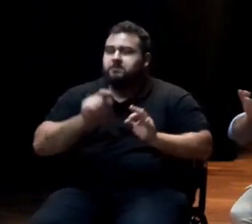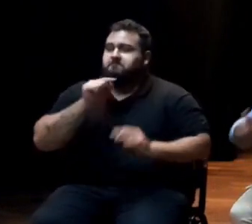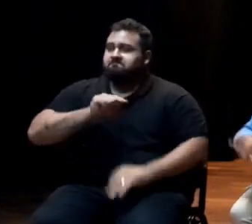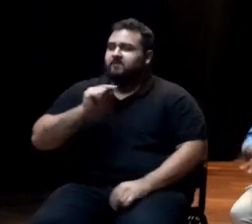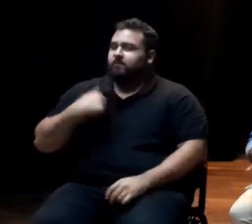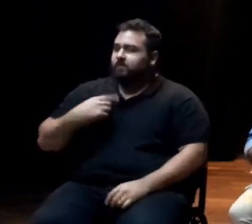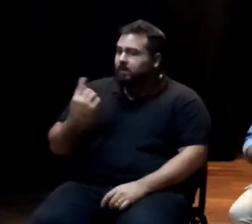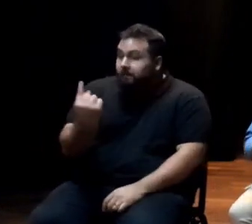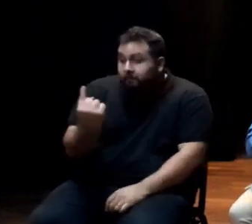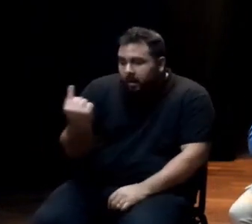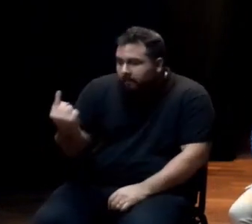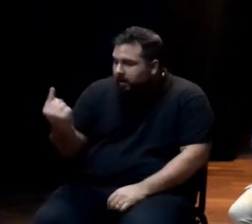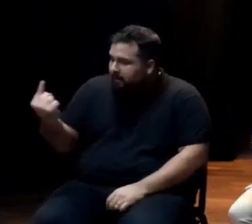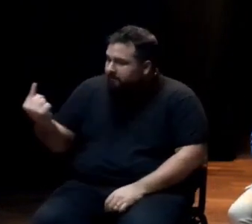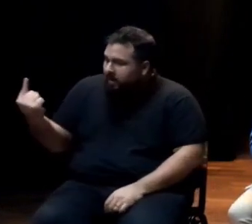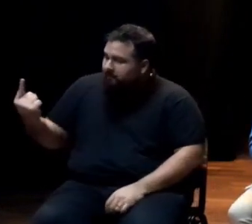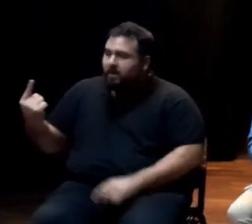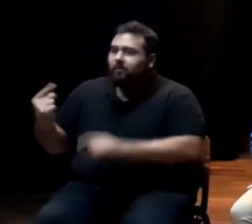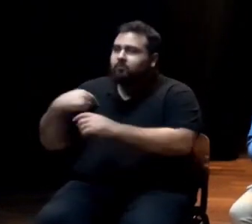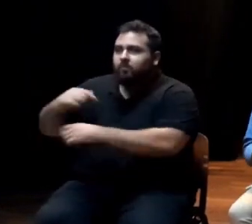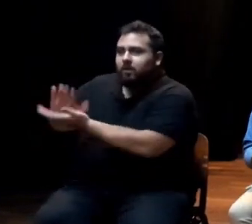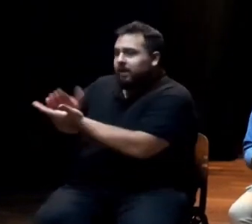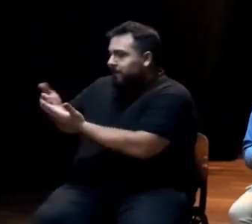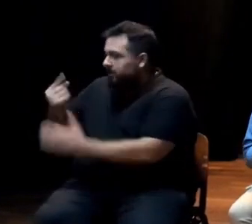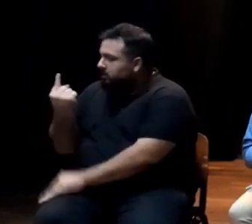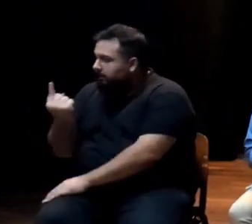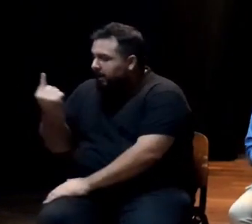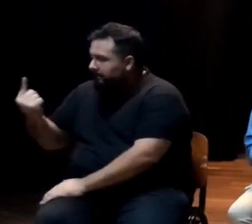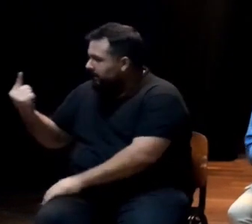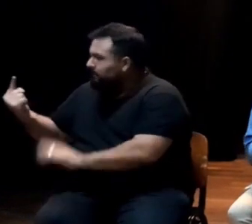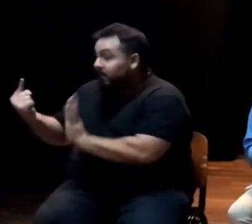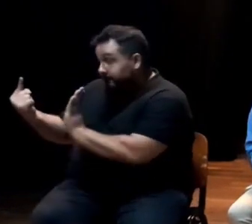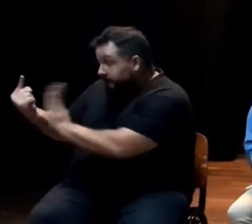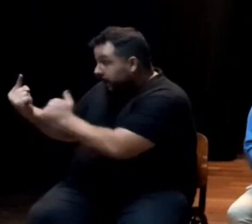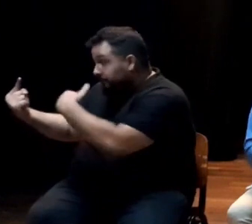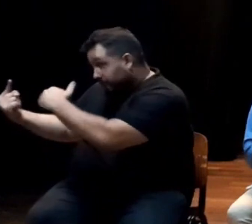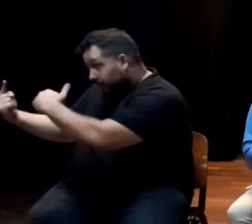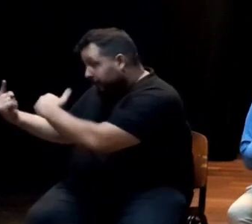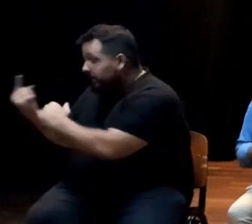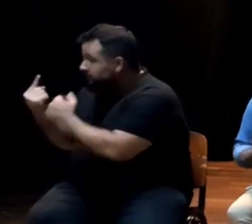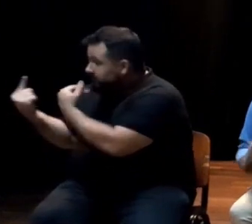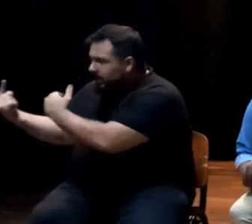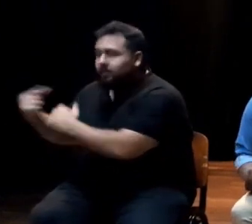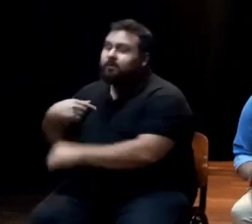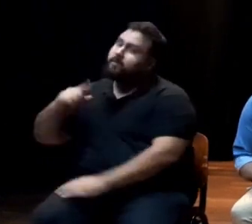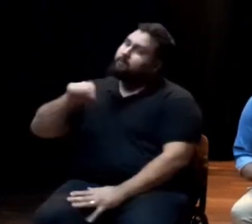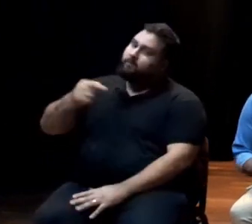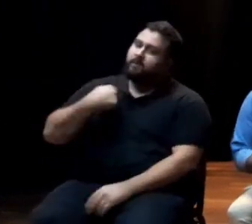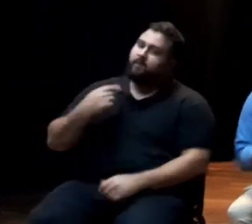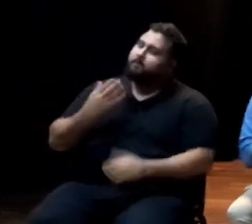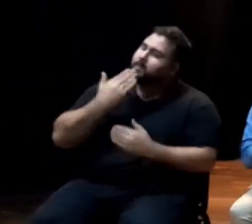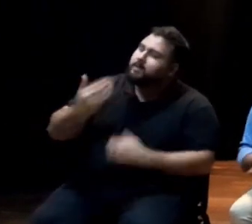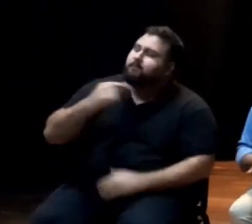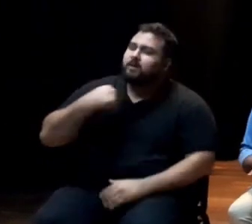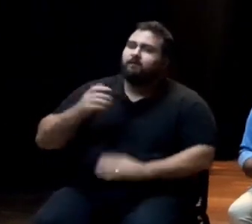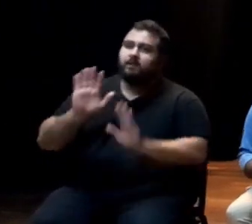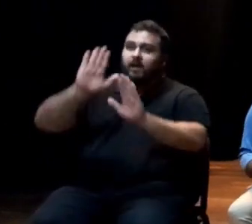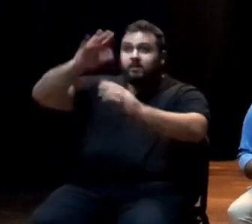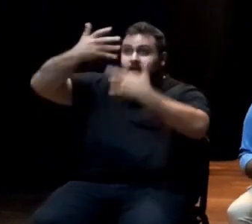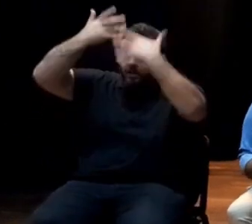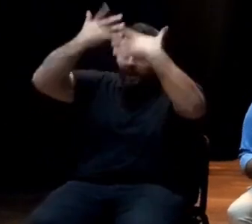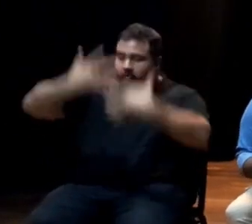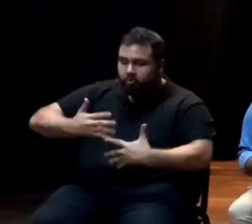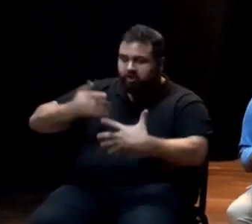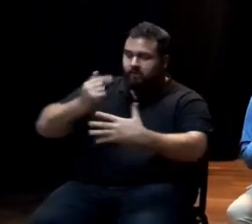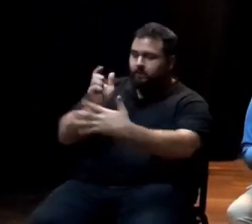não pode chegar mais pro cantinho? Uma vez eu, educadamente, falei, olha, daqui a pouco você está pedindo para eu traduzir atrás da cortina. E aí ele não vai me ver atrás